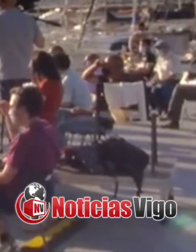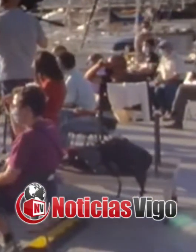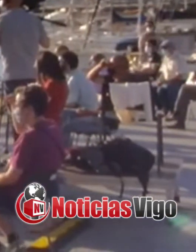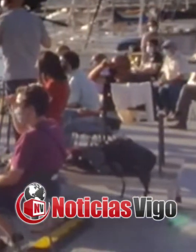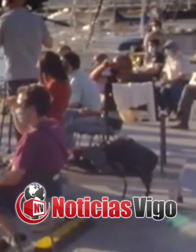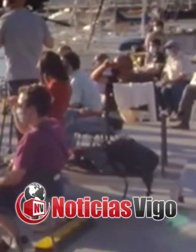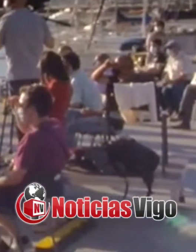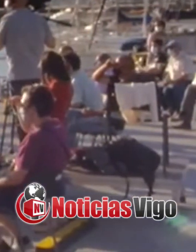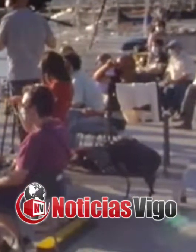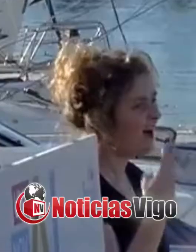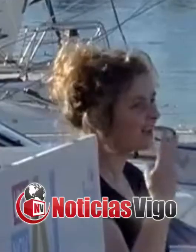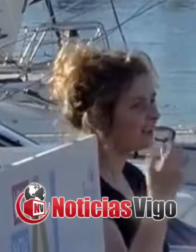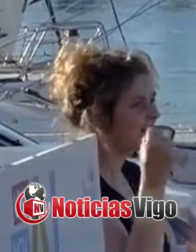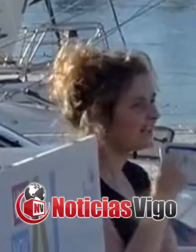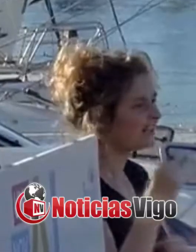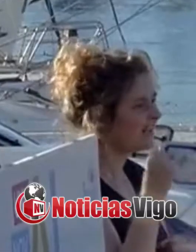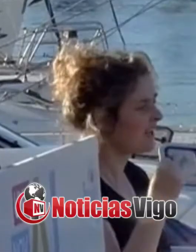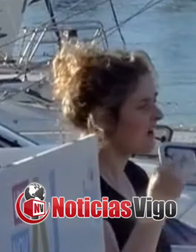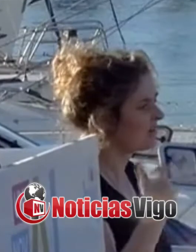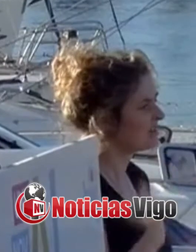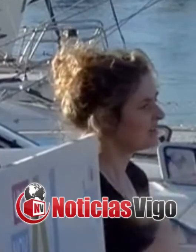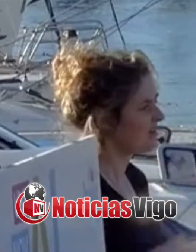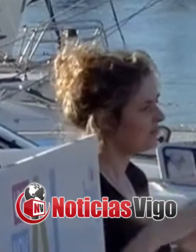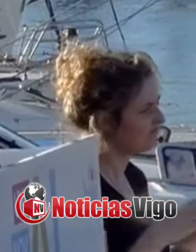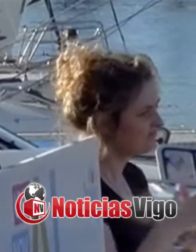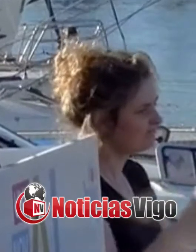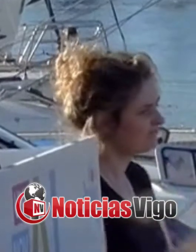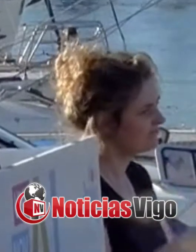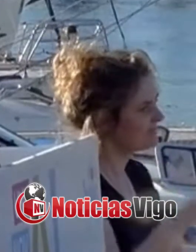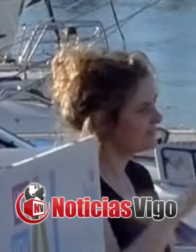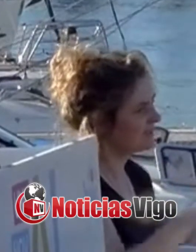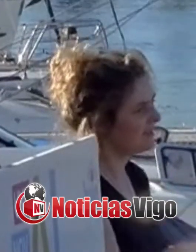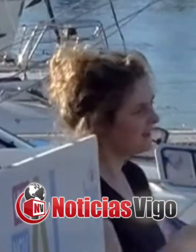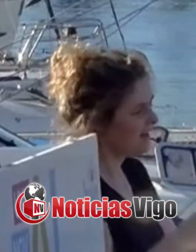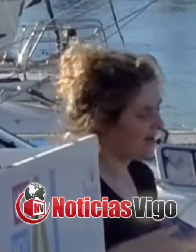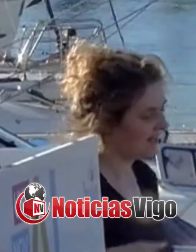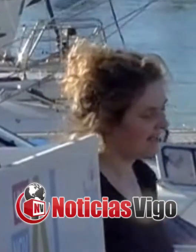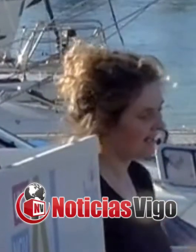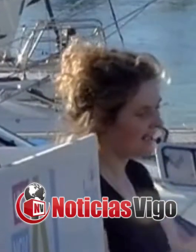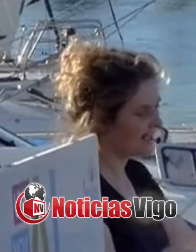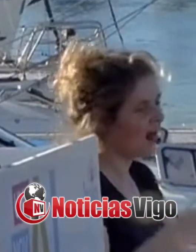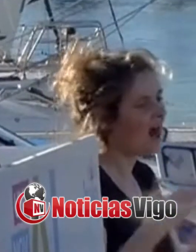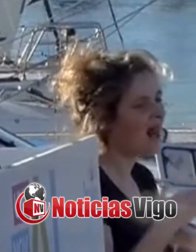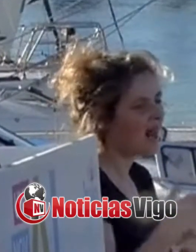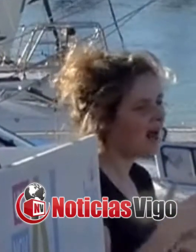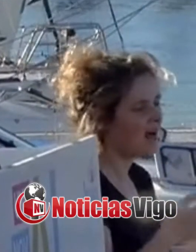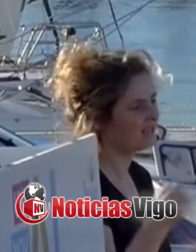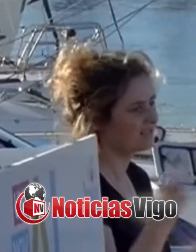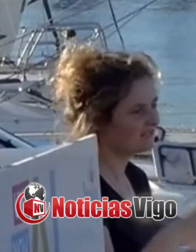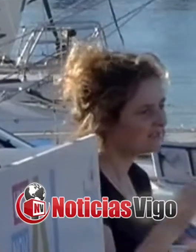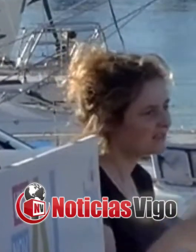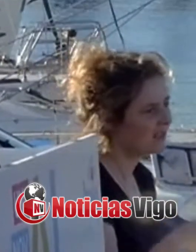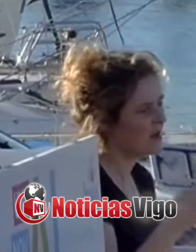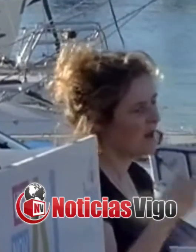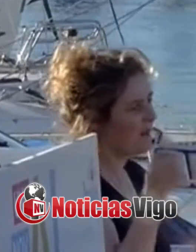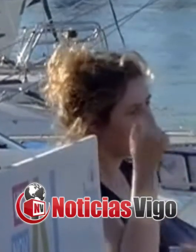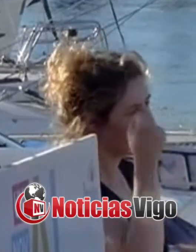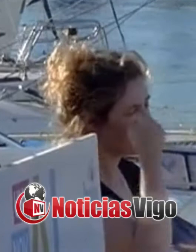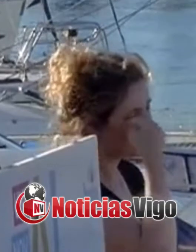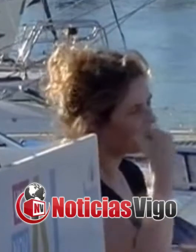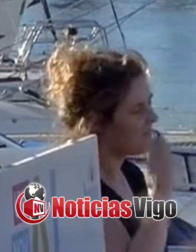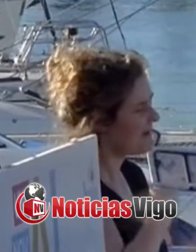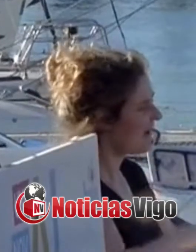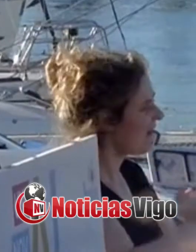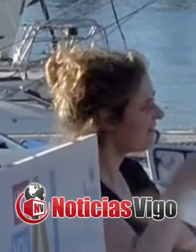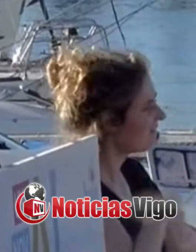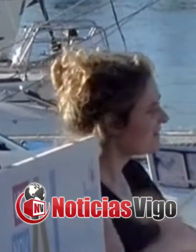saían fai 70 anos pequenas gamelas a remos que atravesaban a ría cargadas de leña e piñas para vender